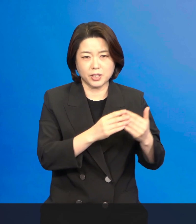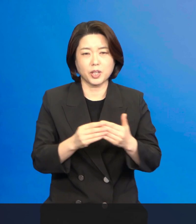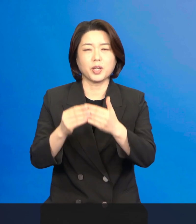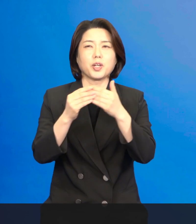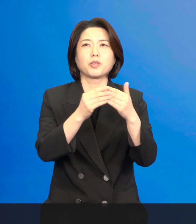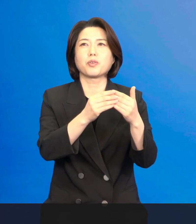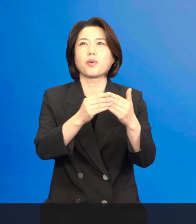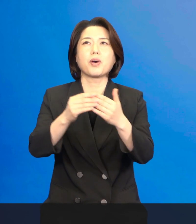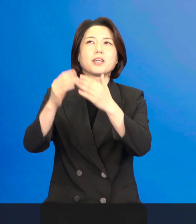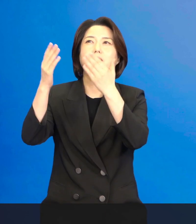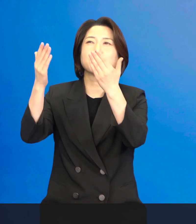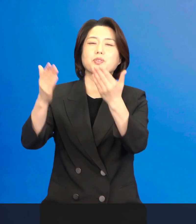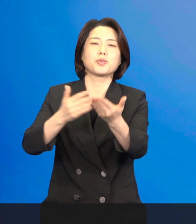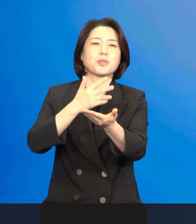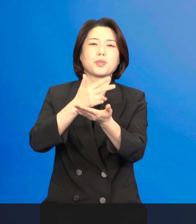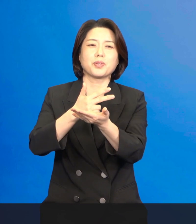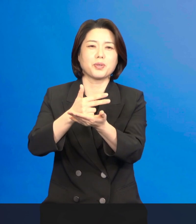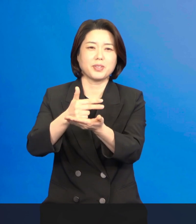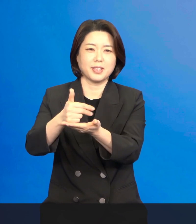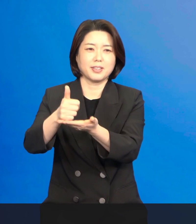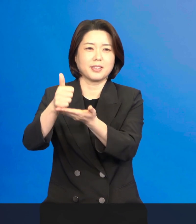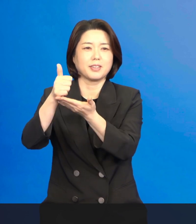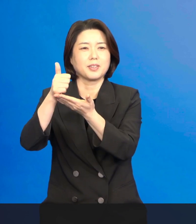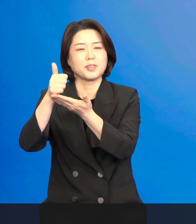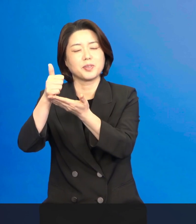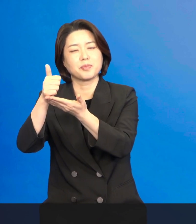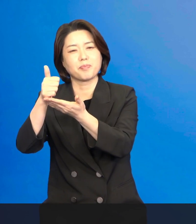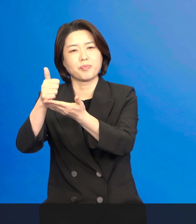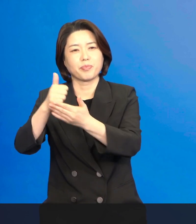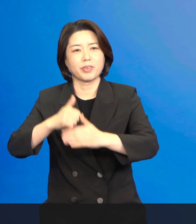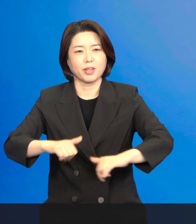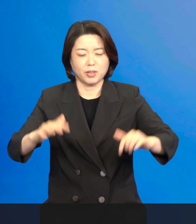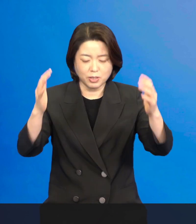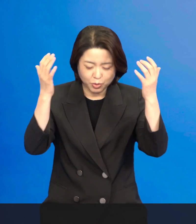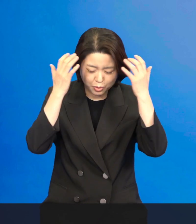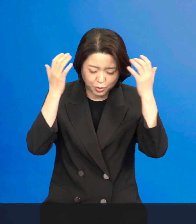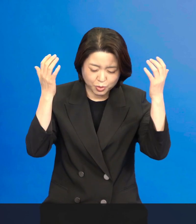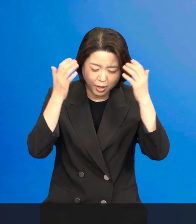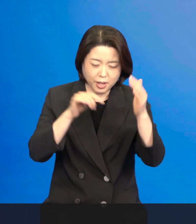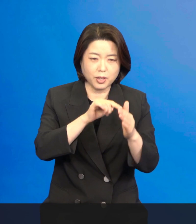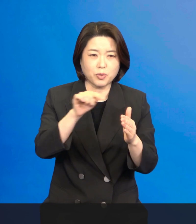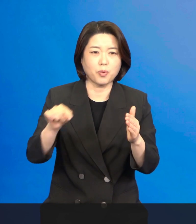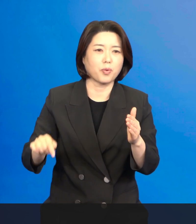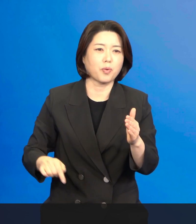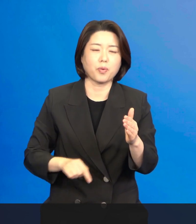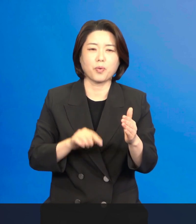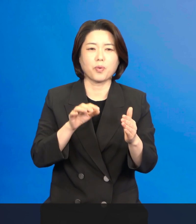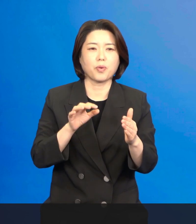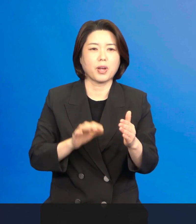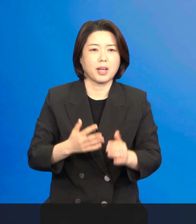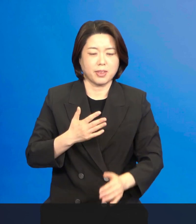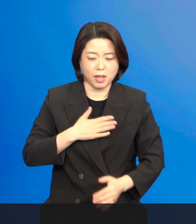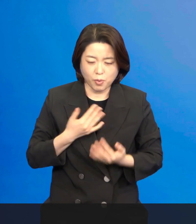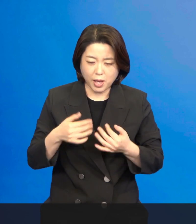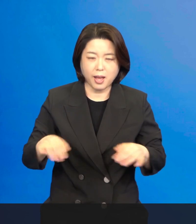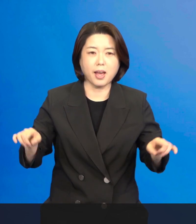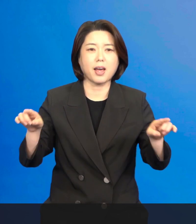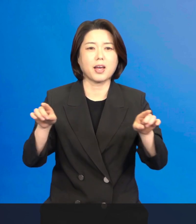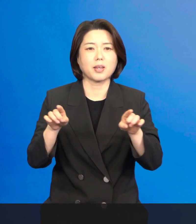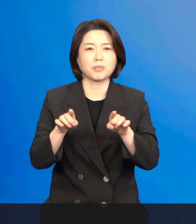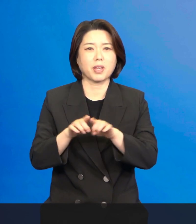나를 인도하신 주. 고난 중에도 나와 함께, 고난 중에도